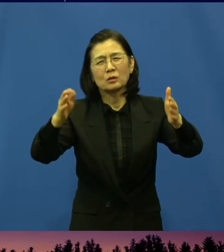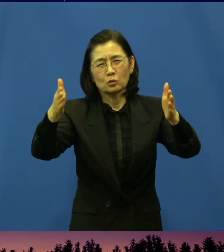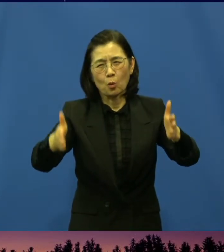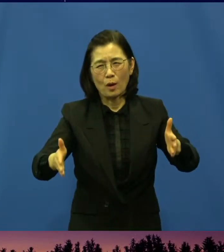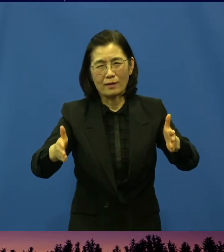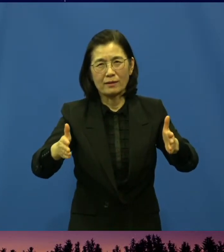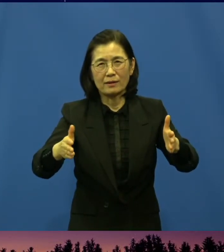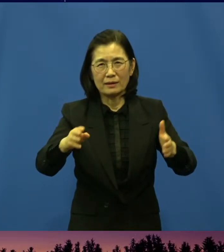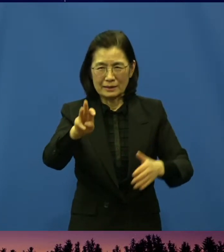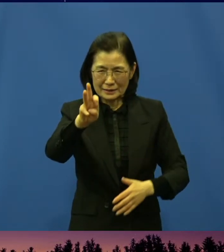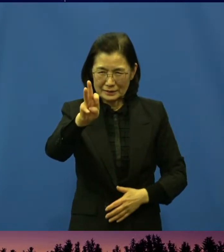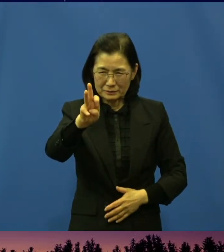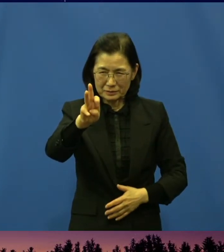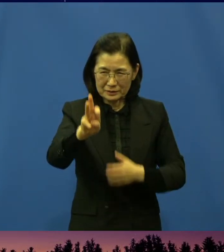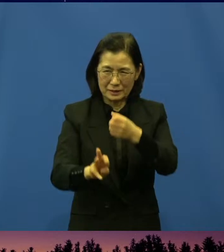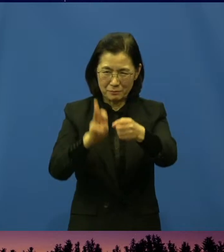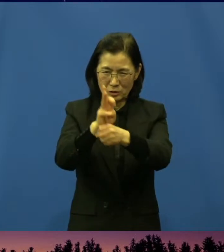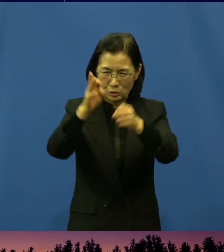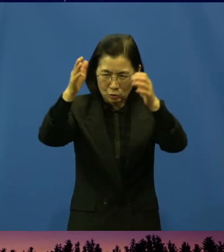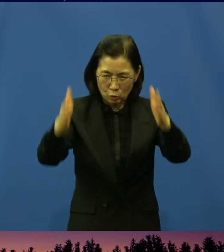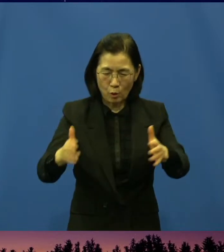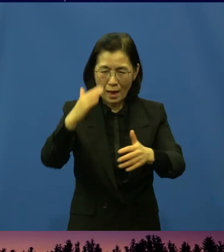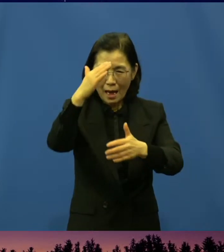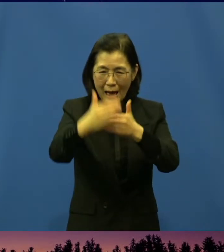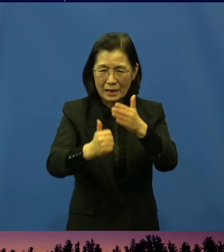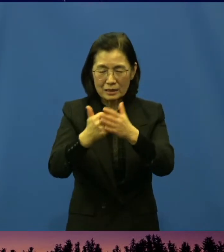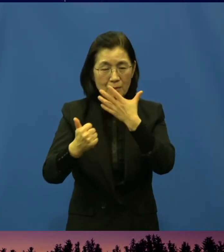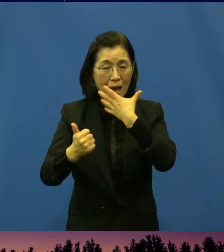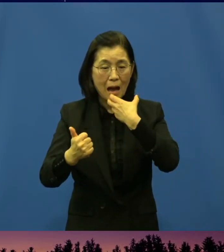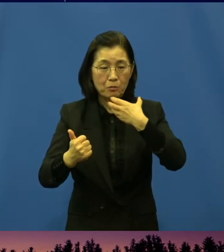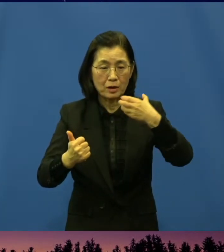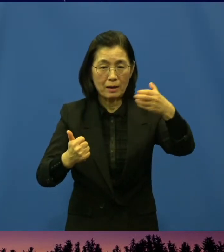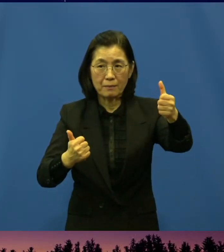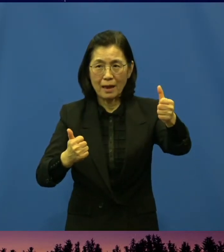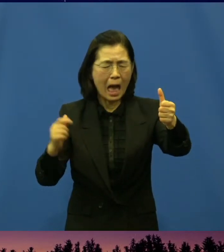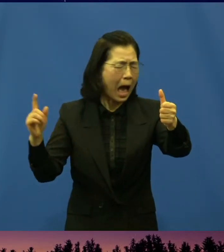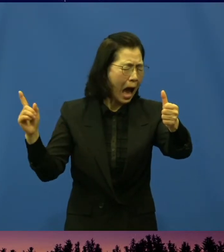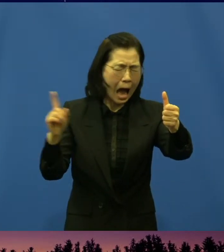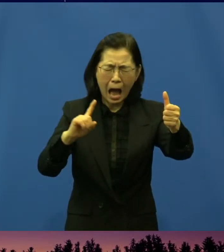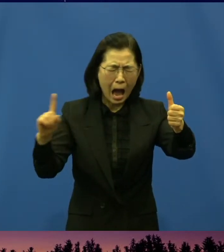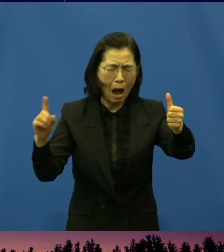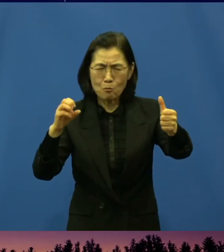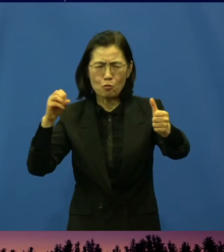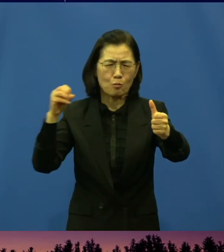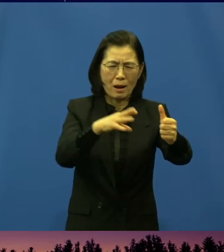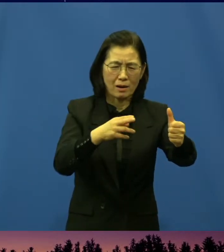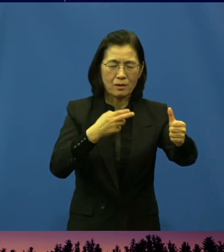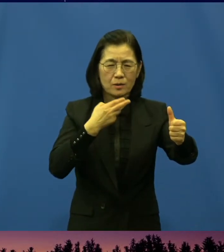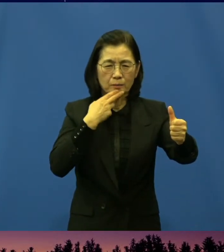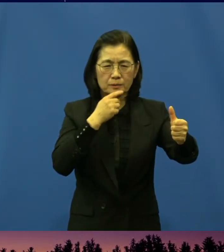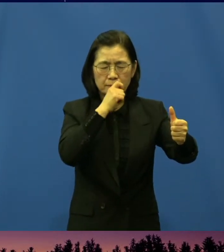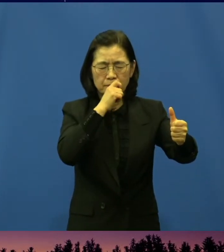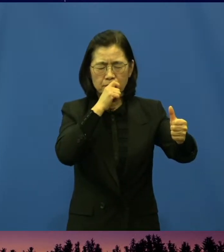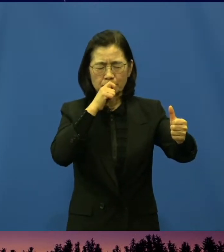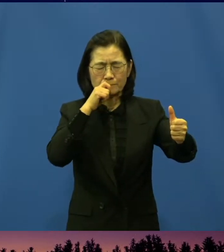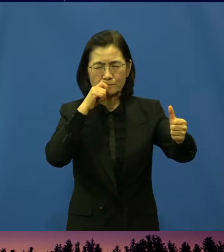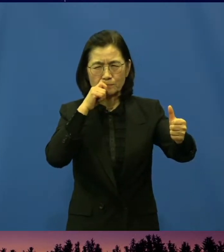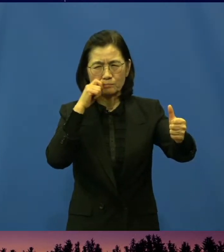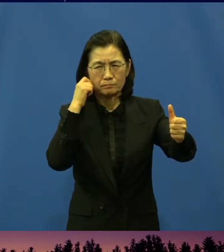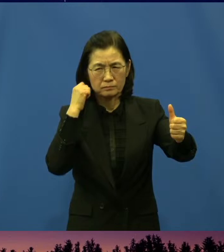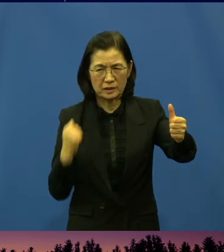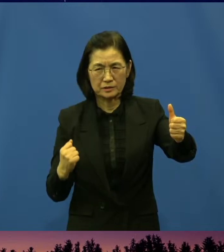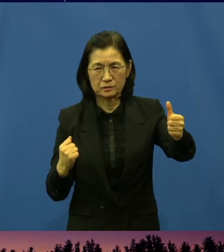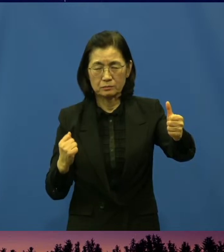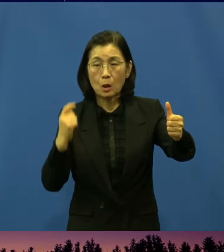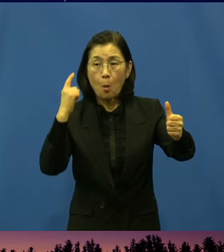이 공백 기간 동안 하나님이 말씀하지 않은 거죠. 왜요? 그 불순종으로 하여 말씀이 끊긴 거예요.